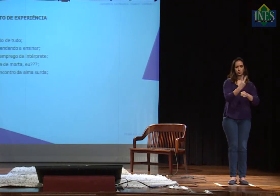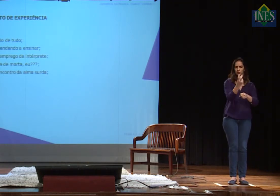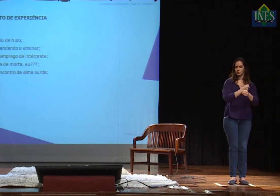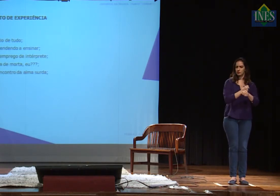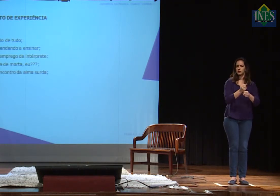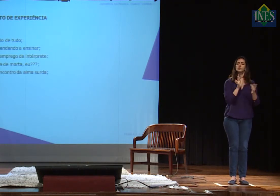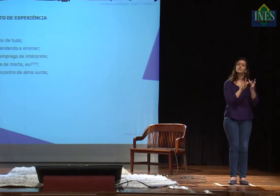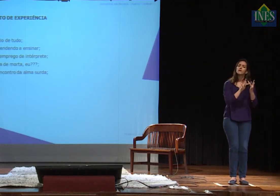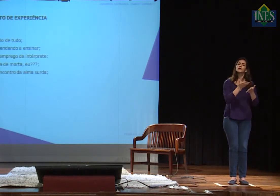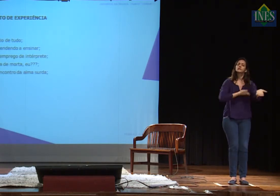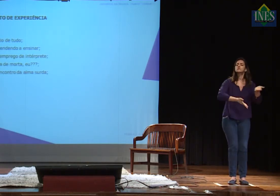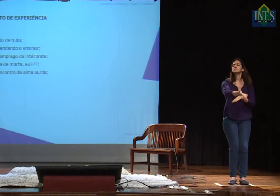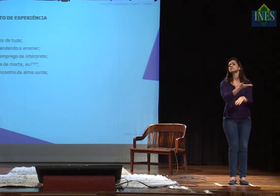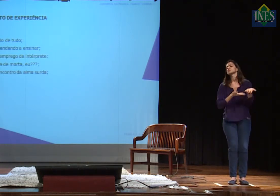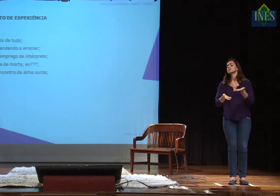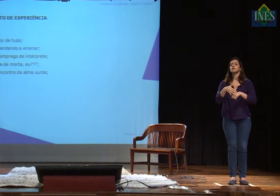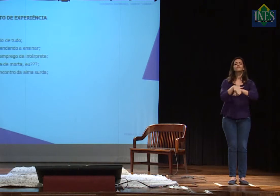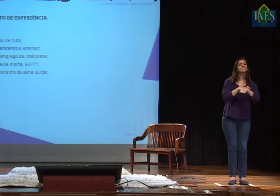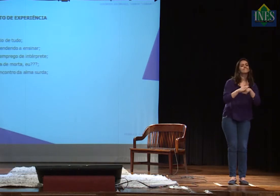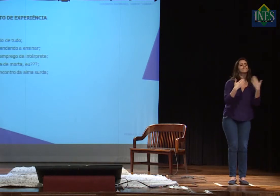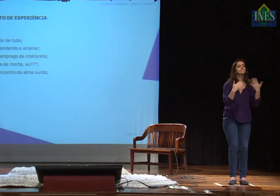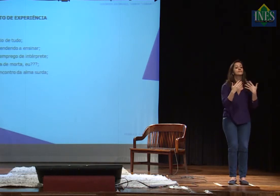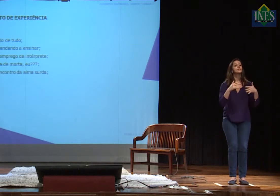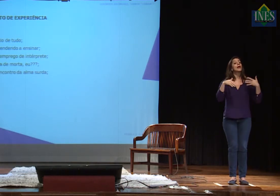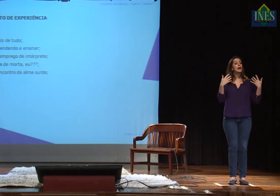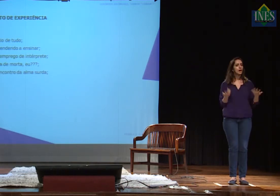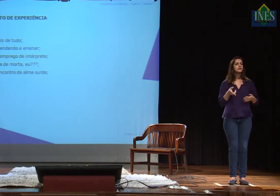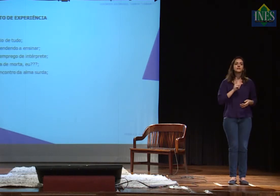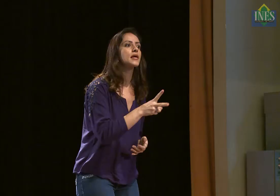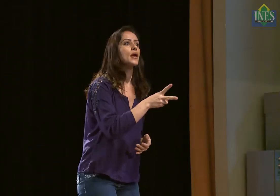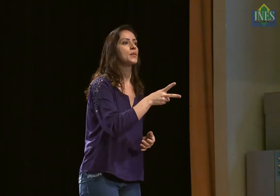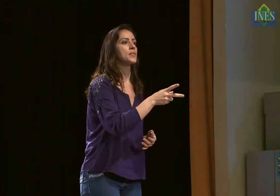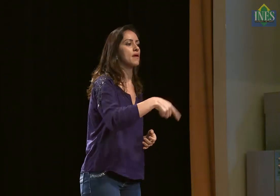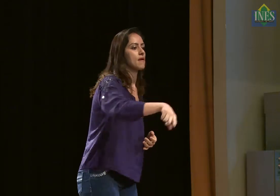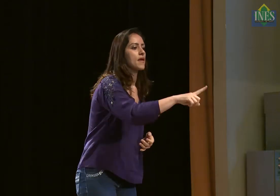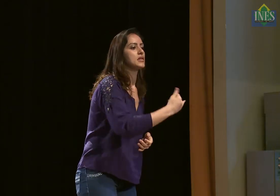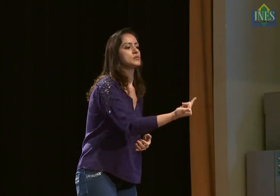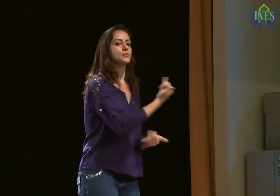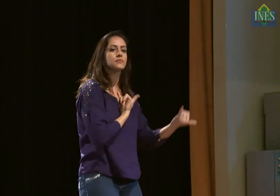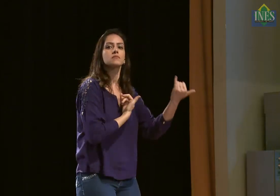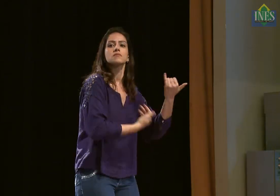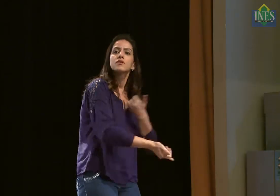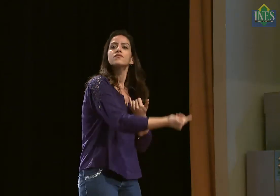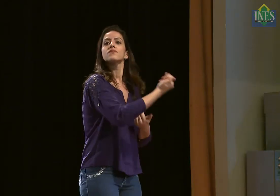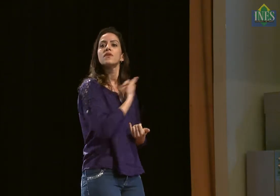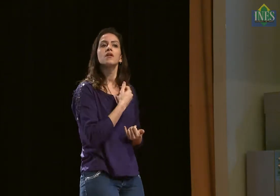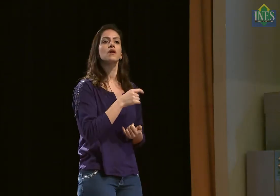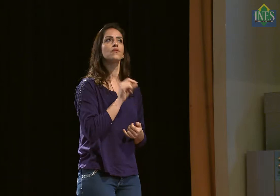fiquei por 2 anos nesse lugar, com contato, me relacionando com eles, e conversando. E eu sempre, eles sempre me diziam e